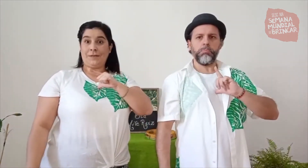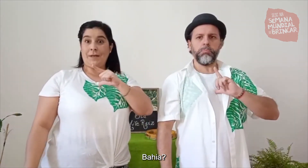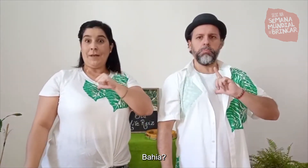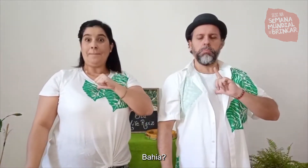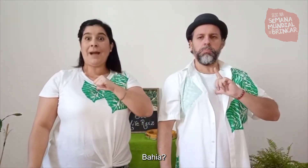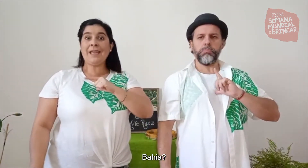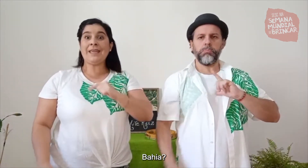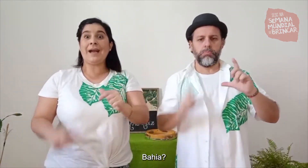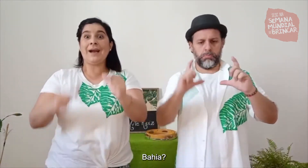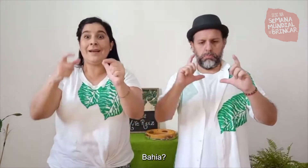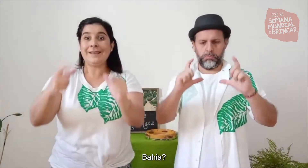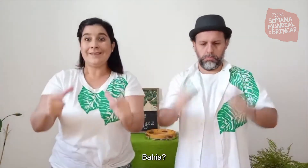Bahia.